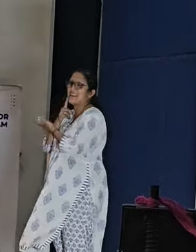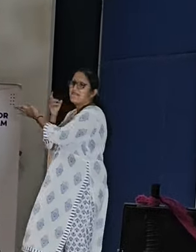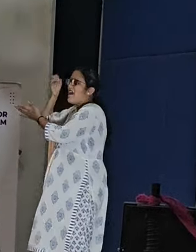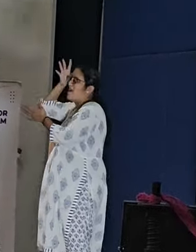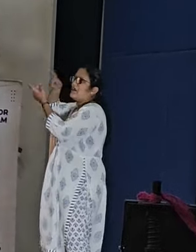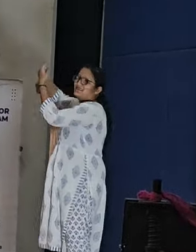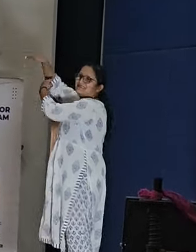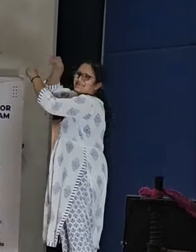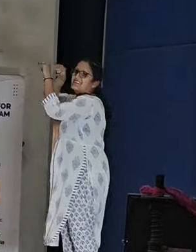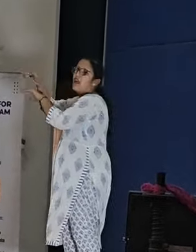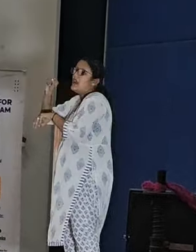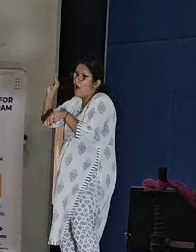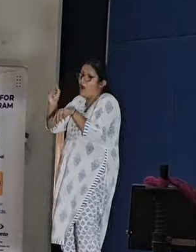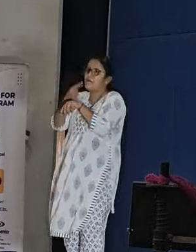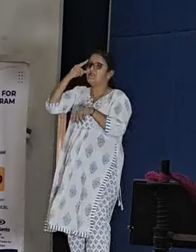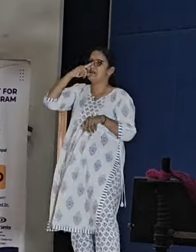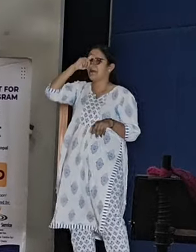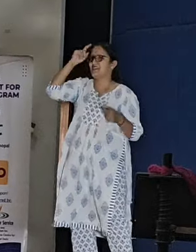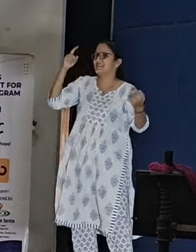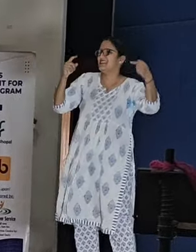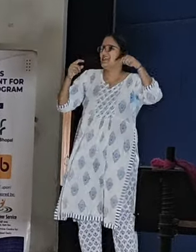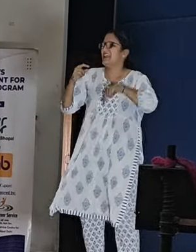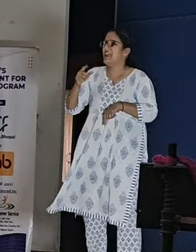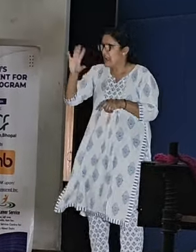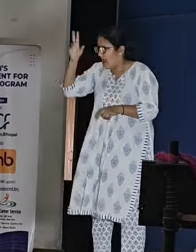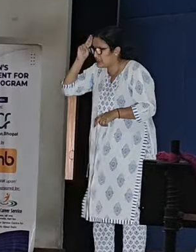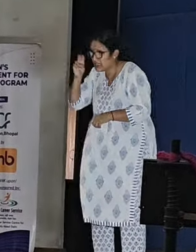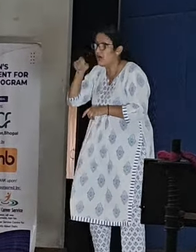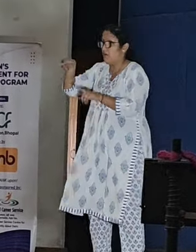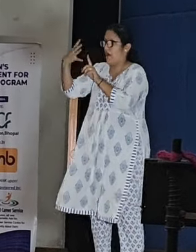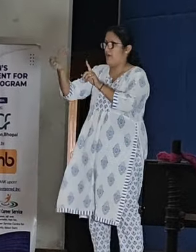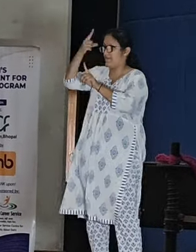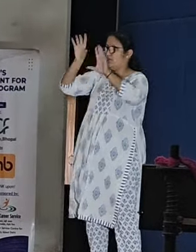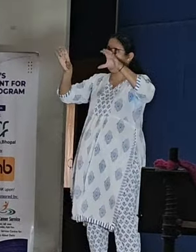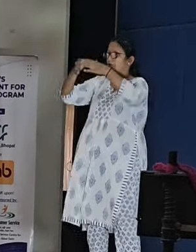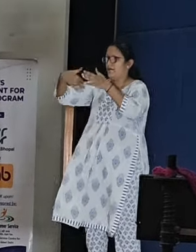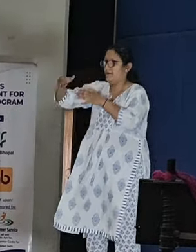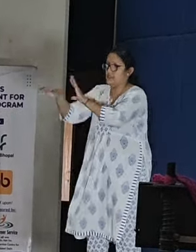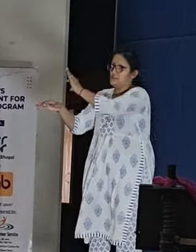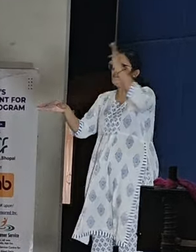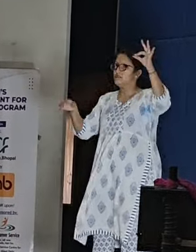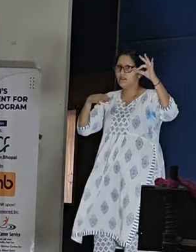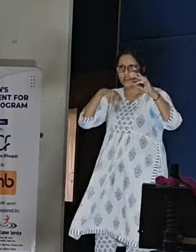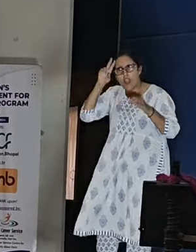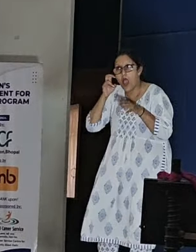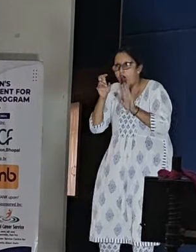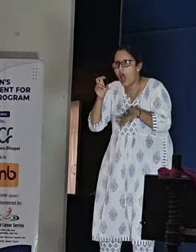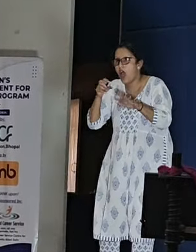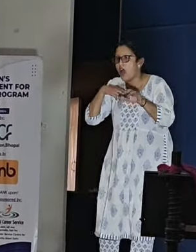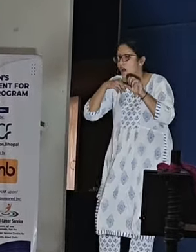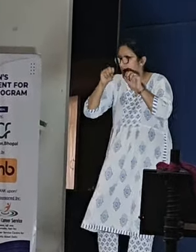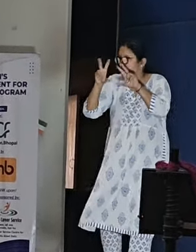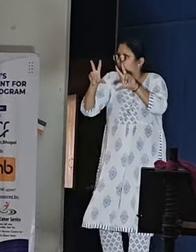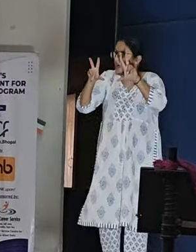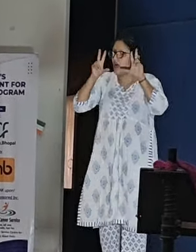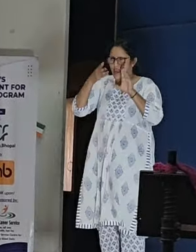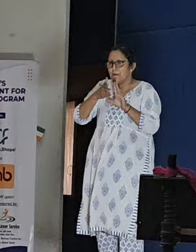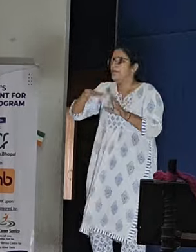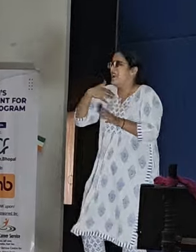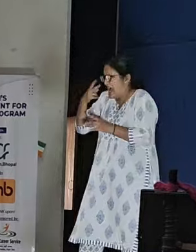इस चीज़ के बारे में पता ही नहीं था कि मतलब अशर भी कुछ होता है, और जब मैंने वहाँ पे ट्रेन दिया, मैं आपको एक ग्रुप के बारे में भी बताऊंगी, जब उन्होंने